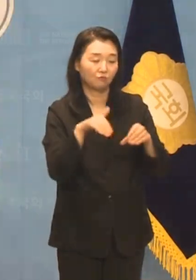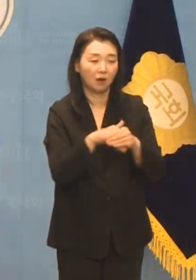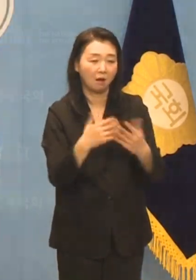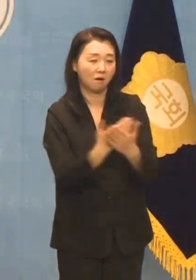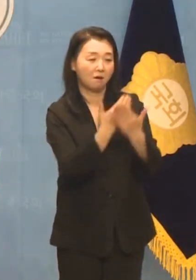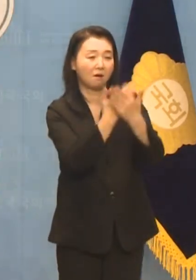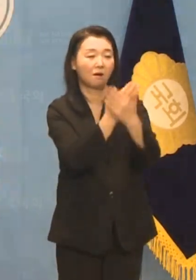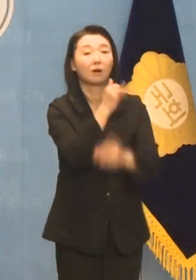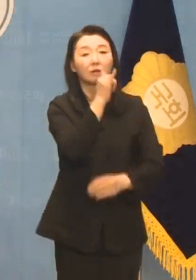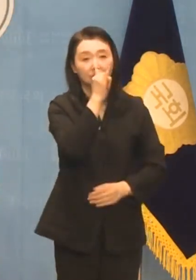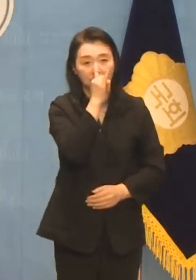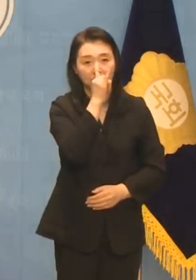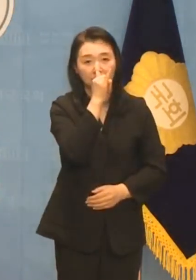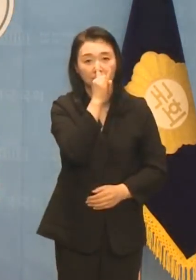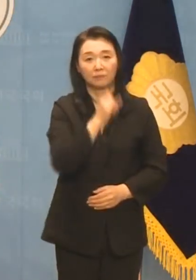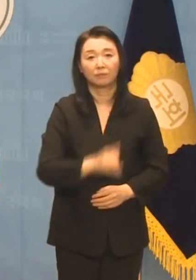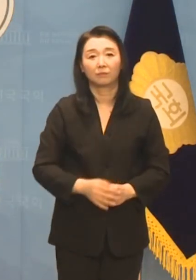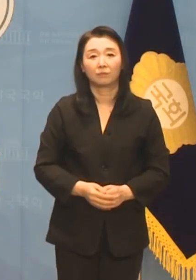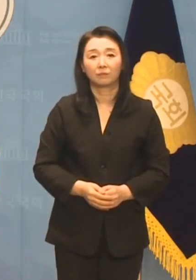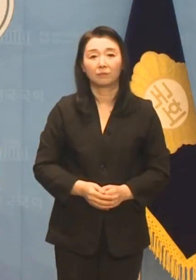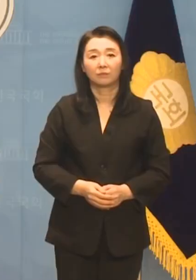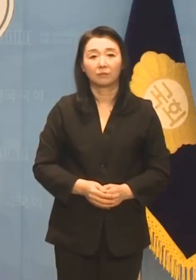전성시대의 산파가 됐습니다.